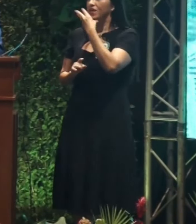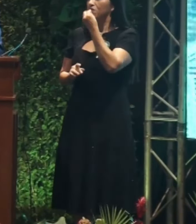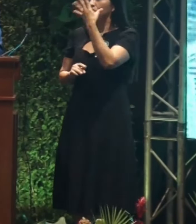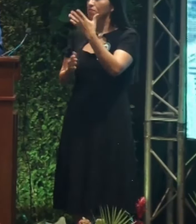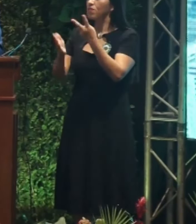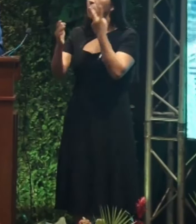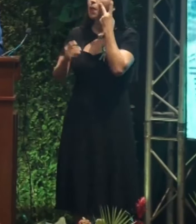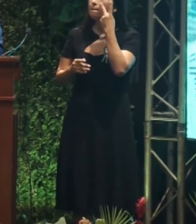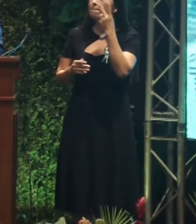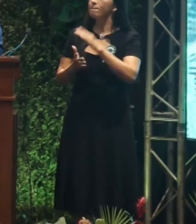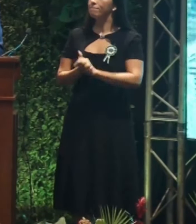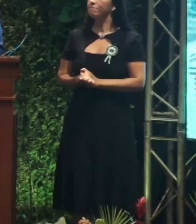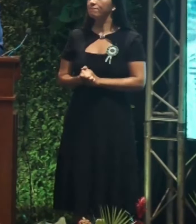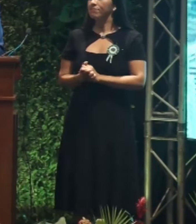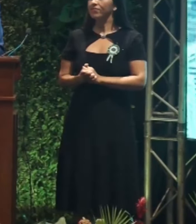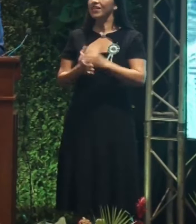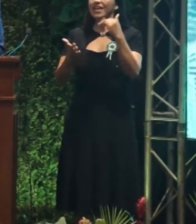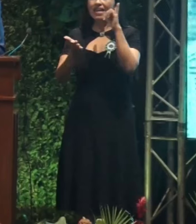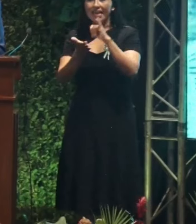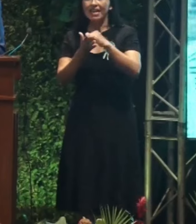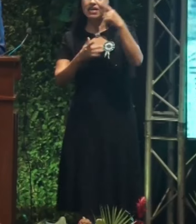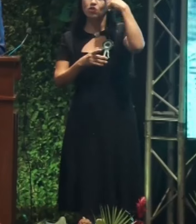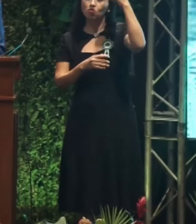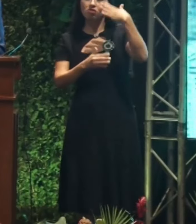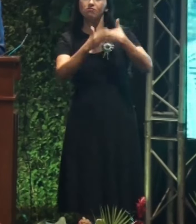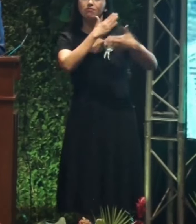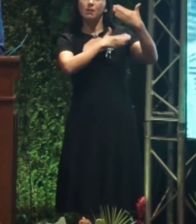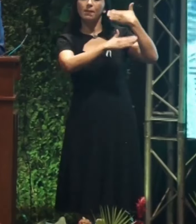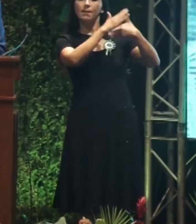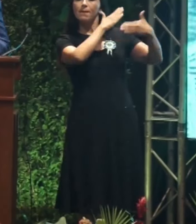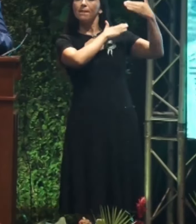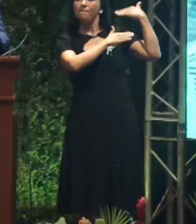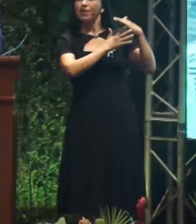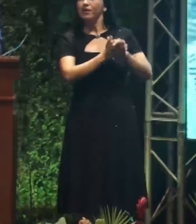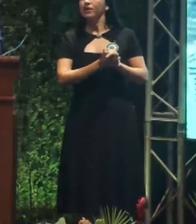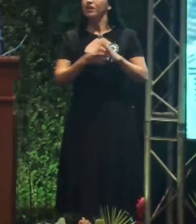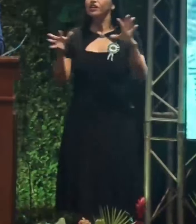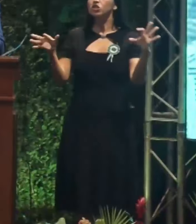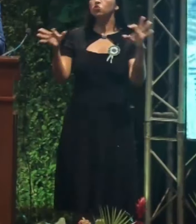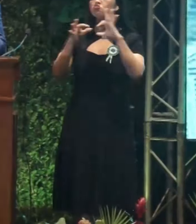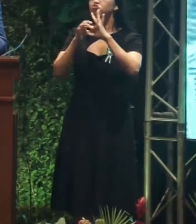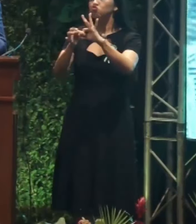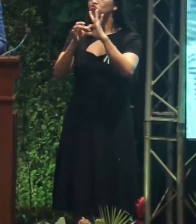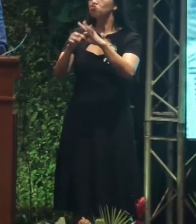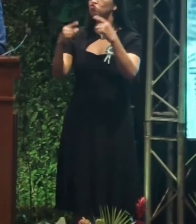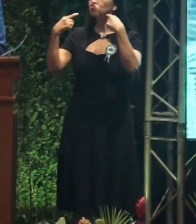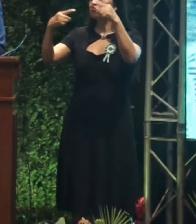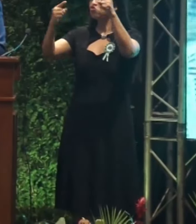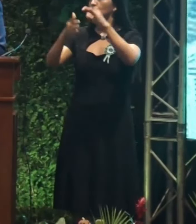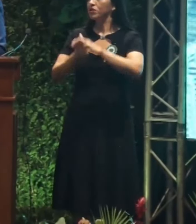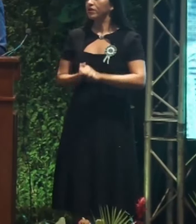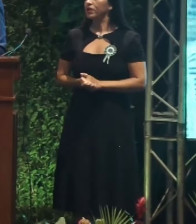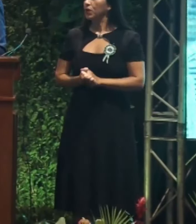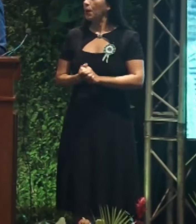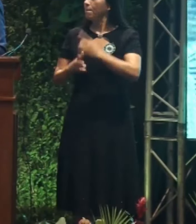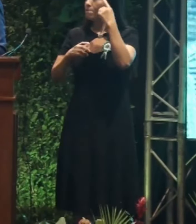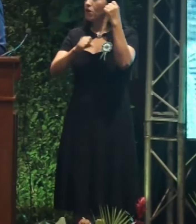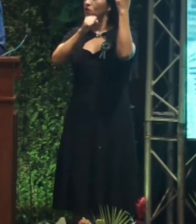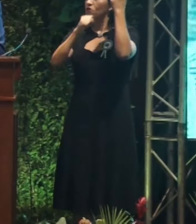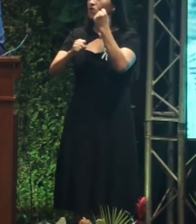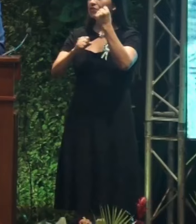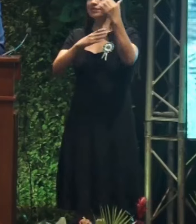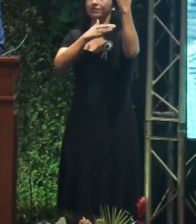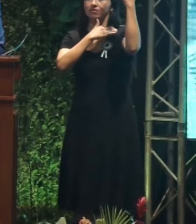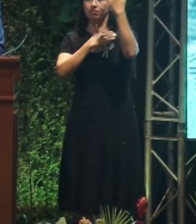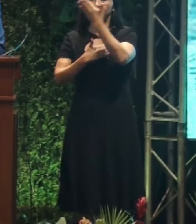esto. Este era el sueño de nuestros antepasados. Ellos se unieron para lograr esto, para fundar esta